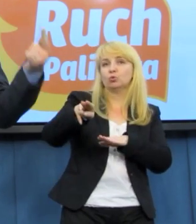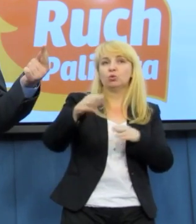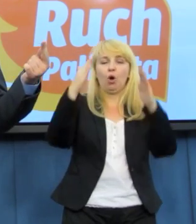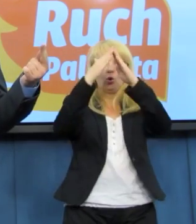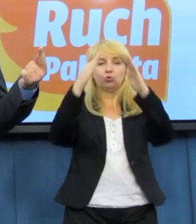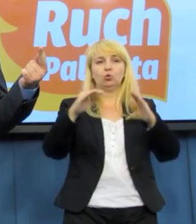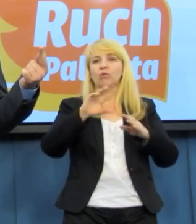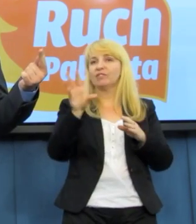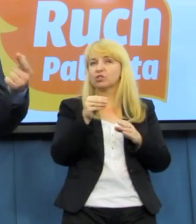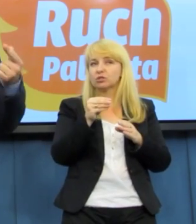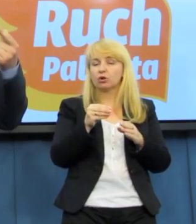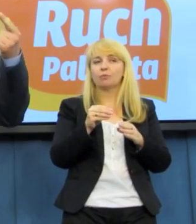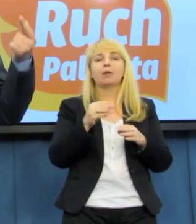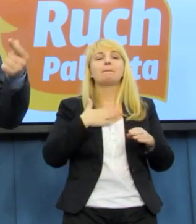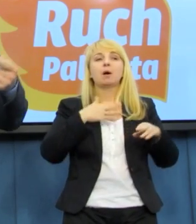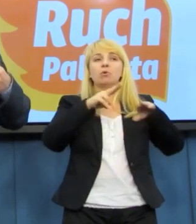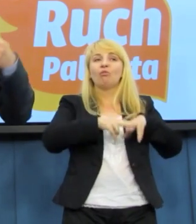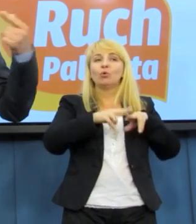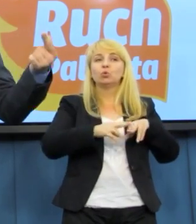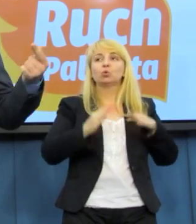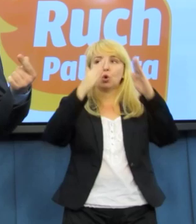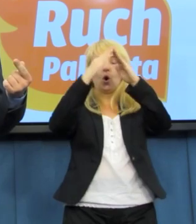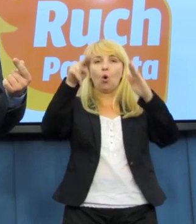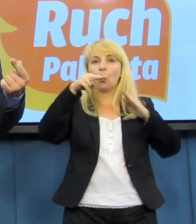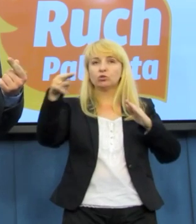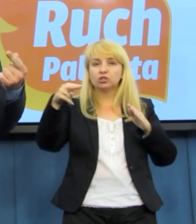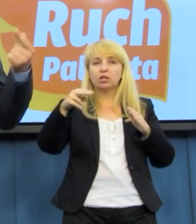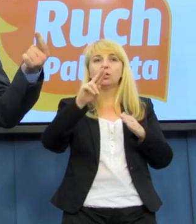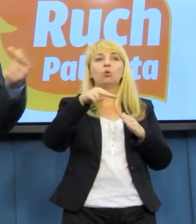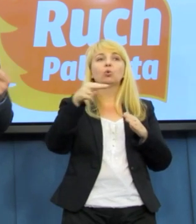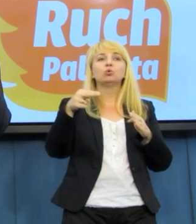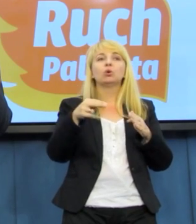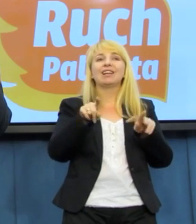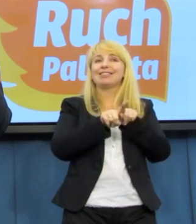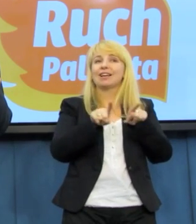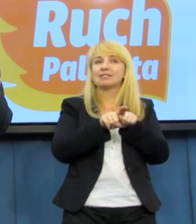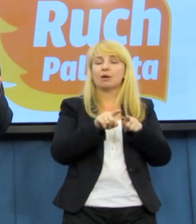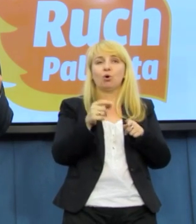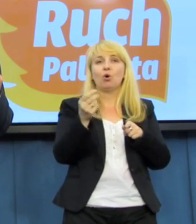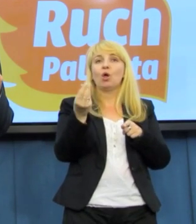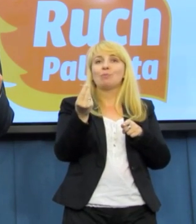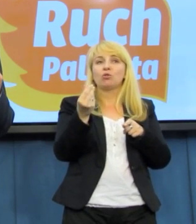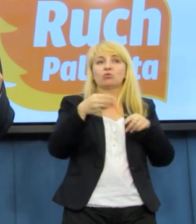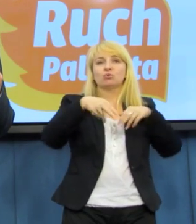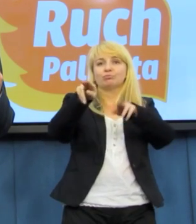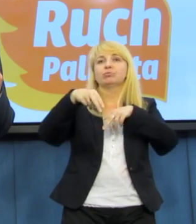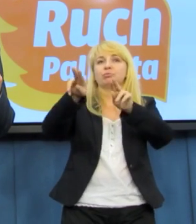Mamy fundusz kościelny, którego celem było też zrekompensowanie mienia, które zostało przez Kościół